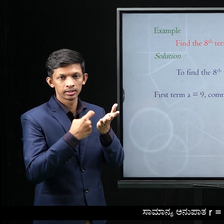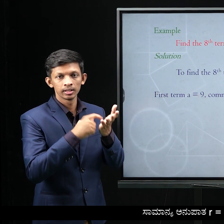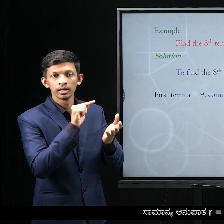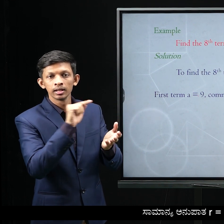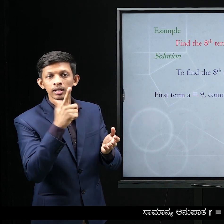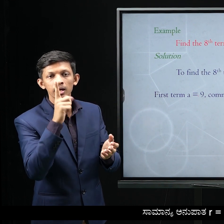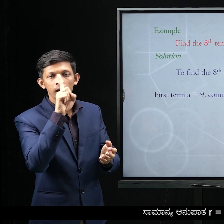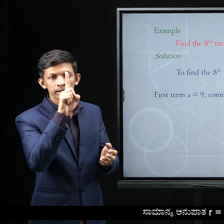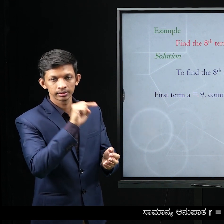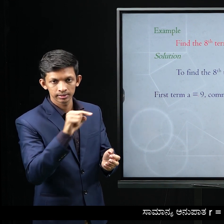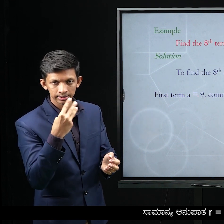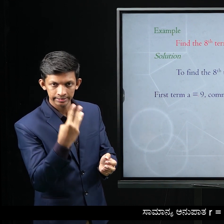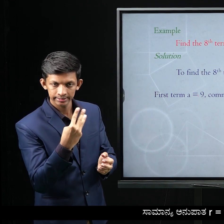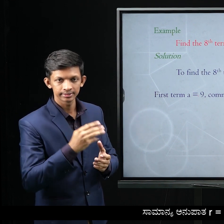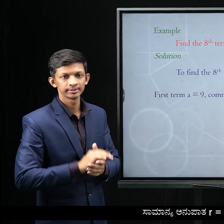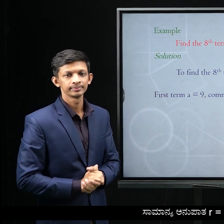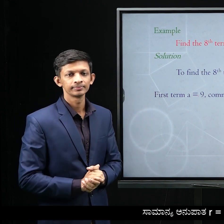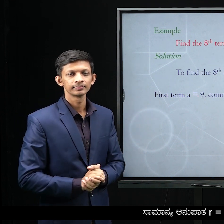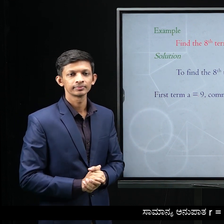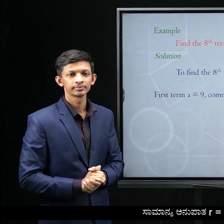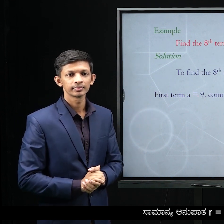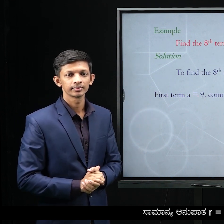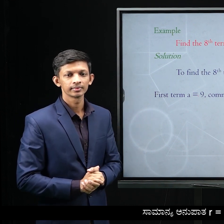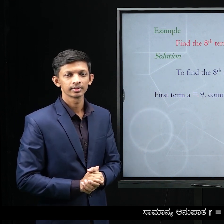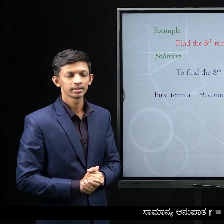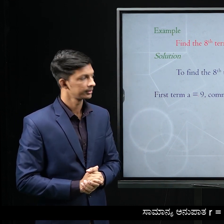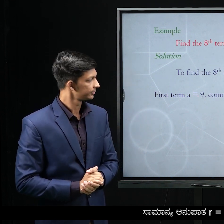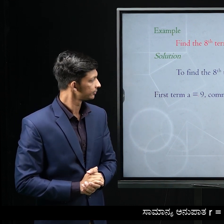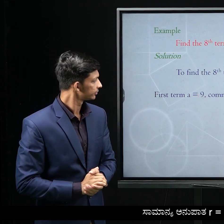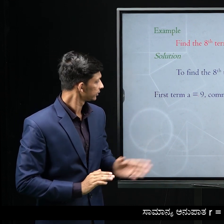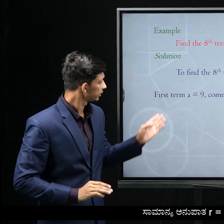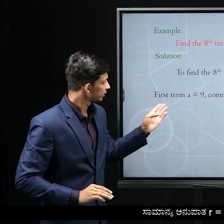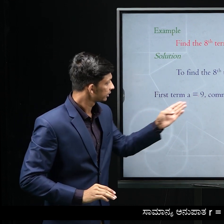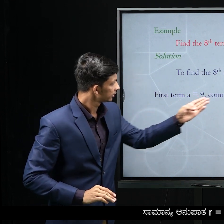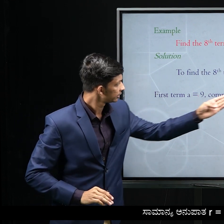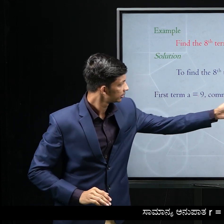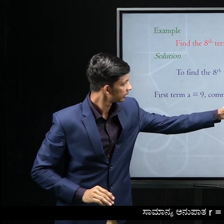ಟು 3/9 ಈಕ್ವಲ್ ಟು 1/3.